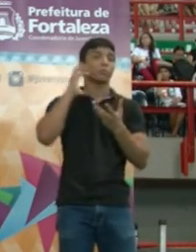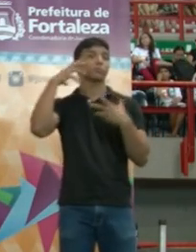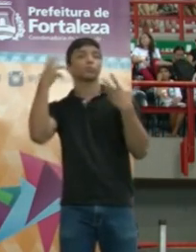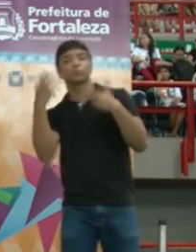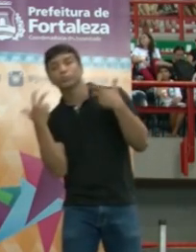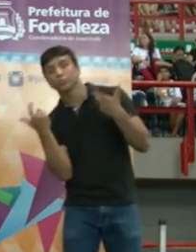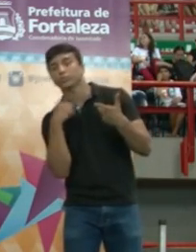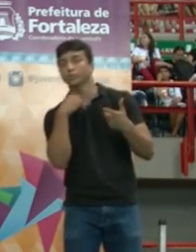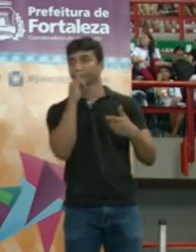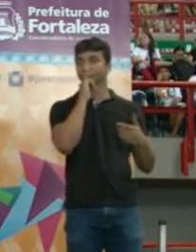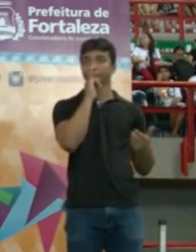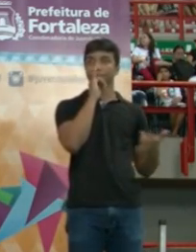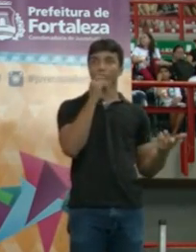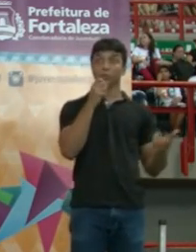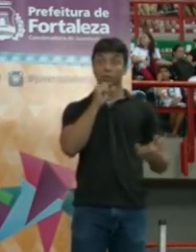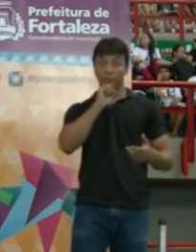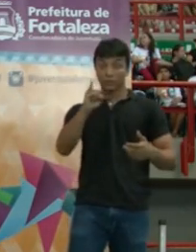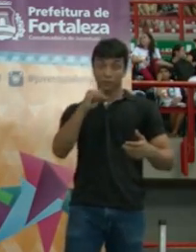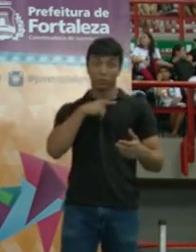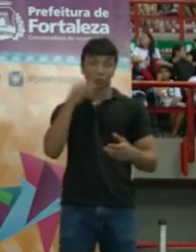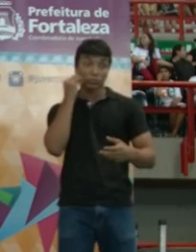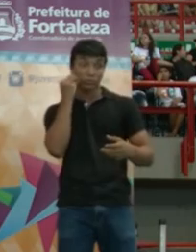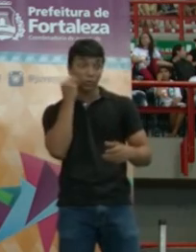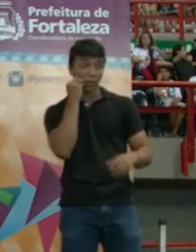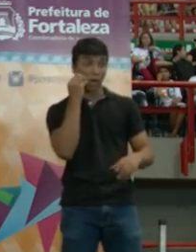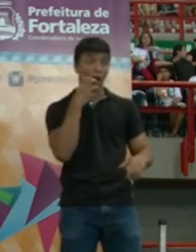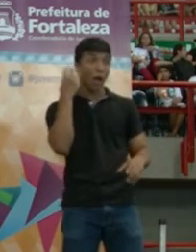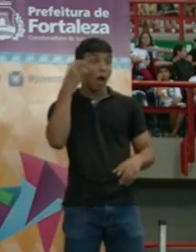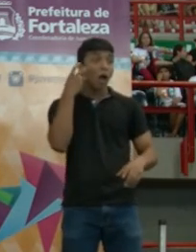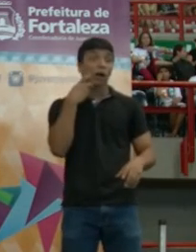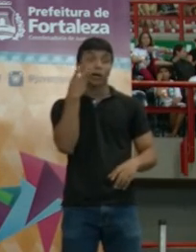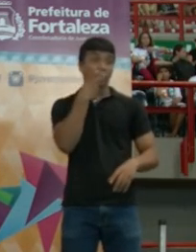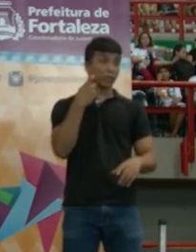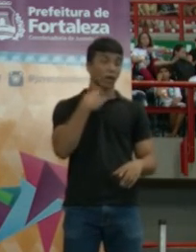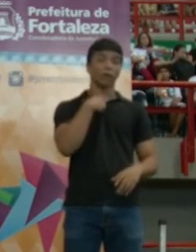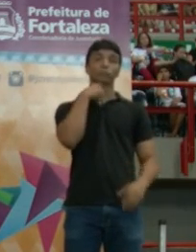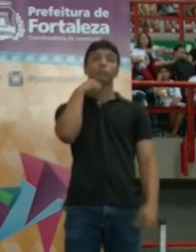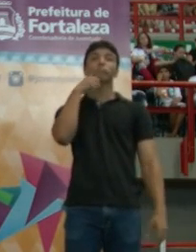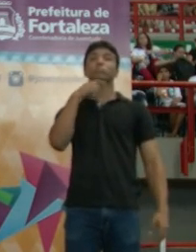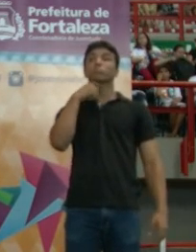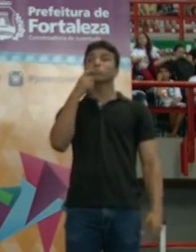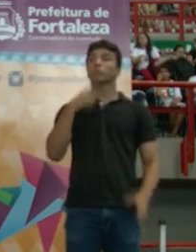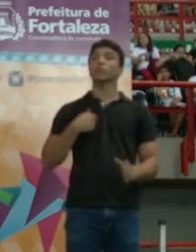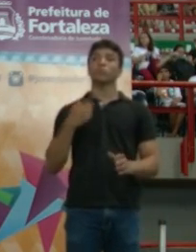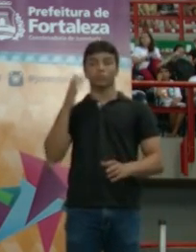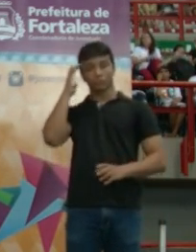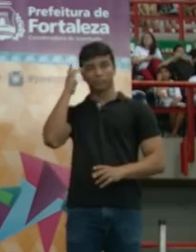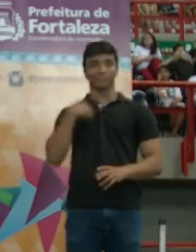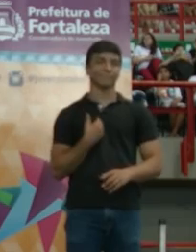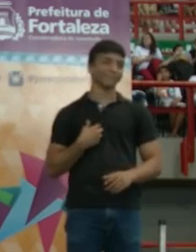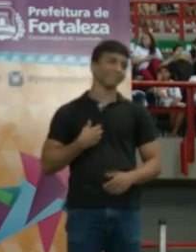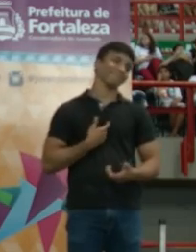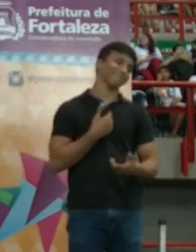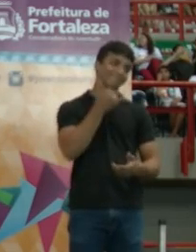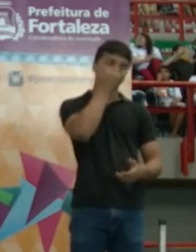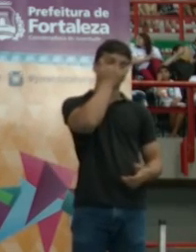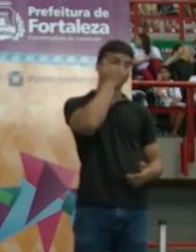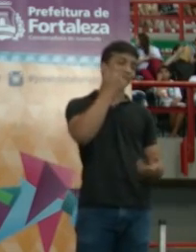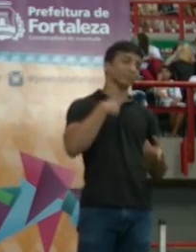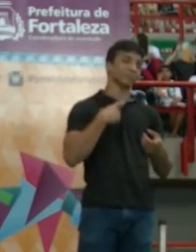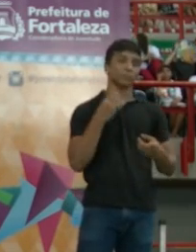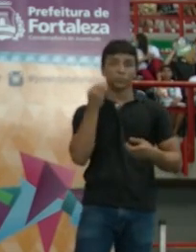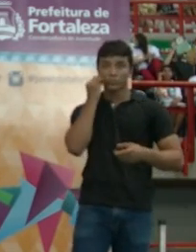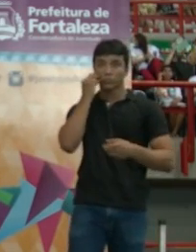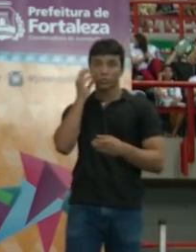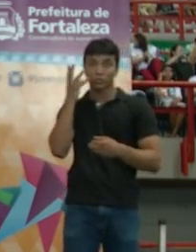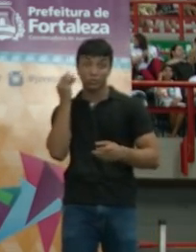música. Por exemplo, se eu tivesse que ganhar a vida com a música, eu estava lascado, né? Já tentei aprender a